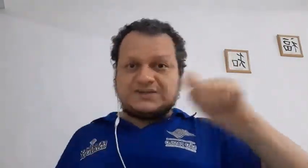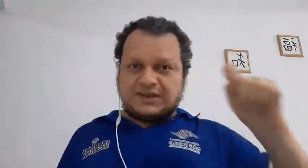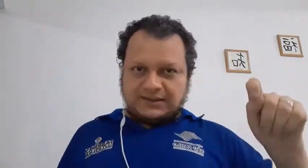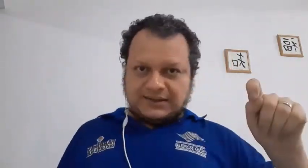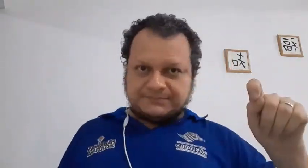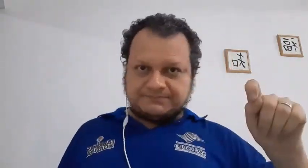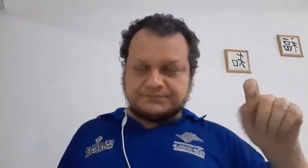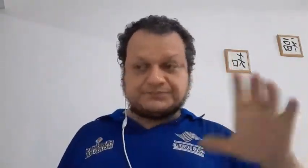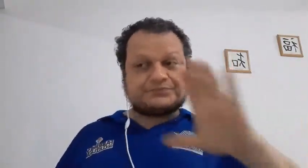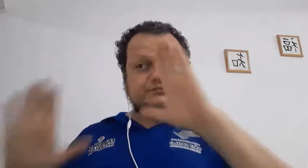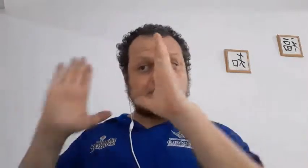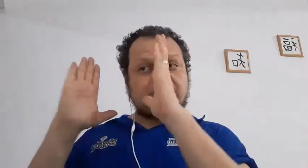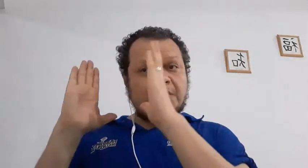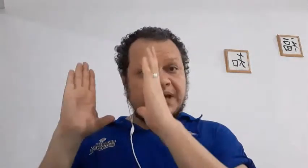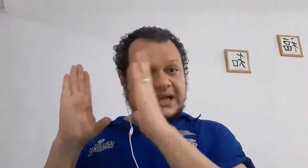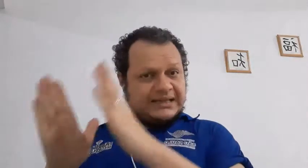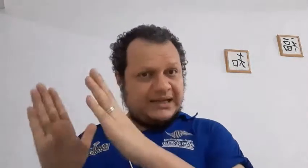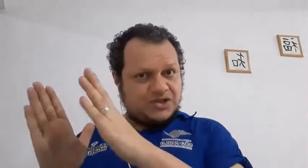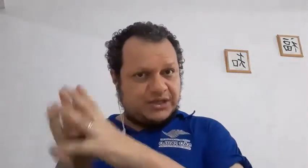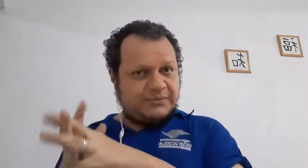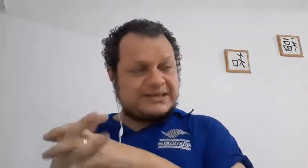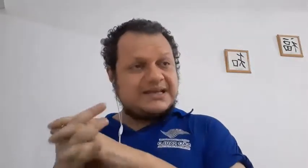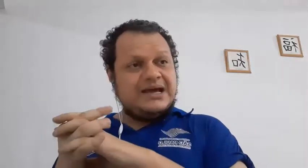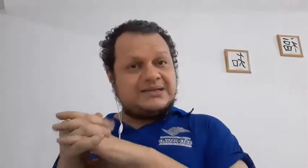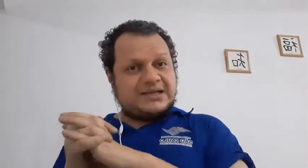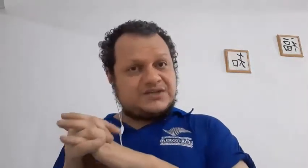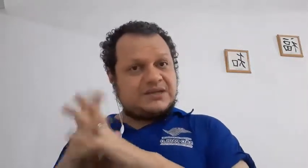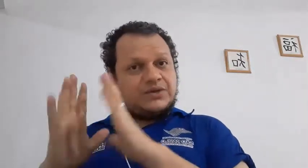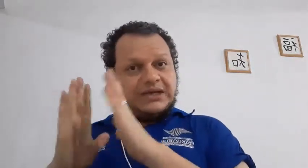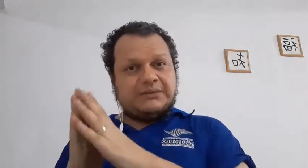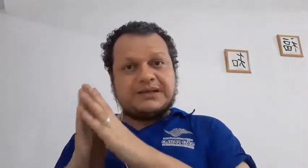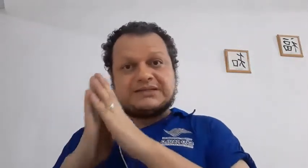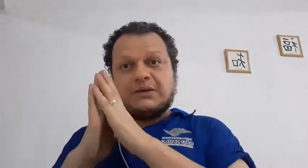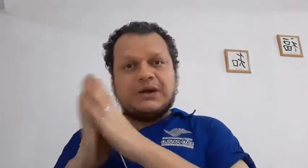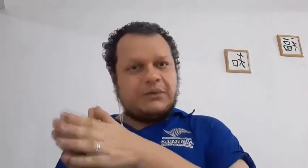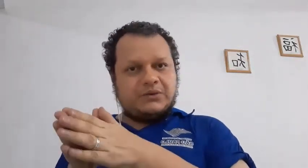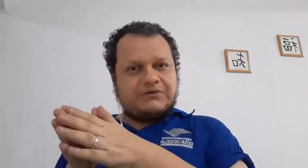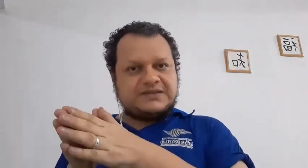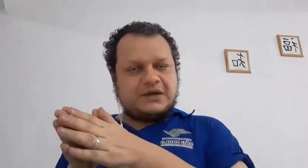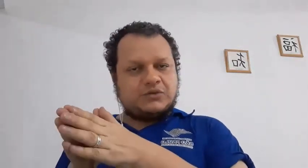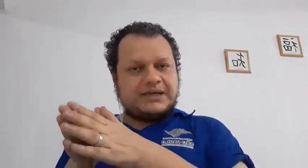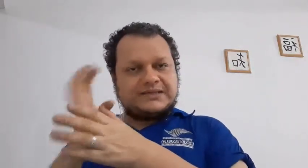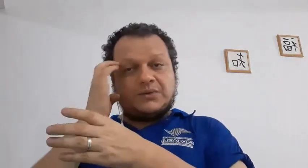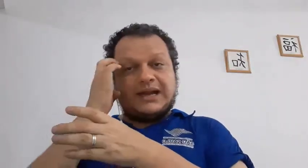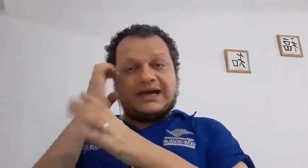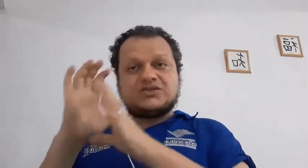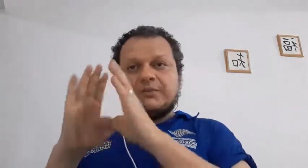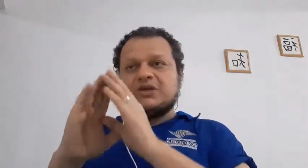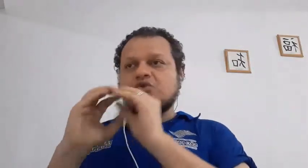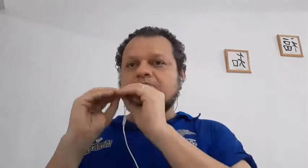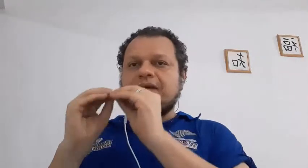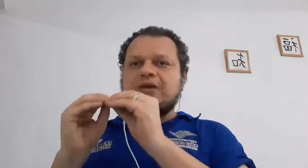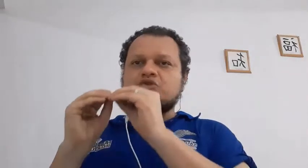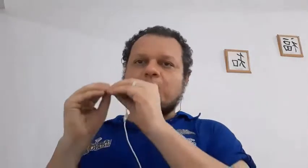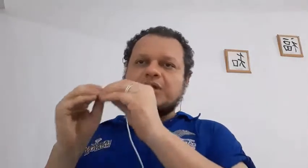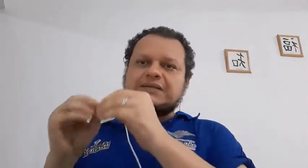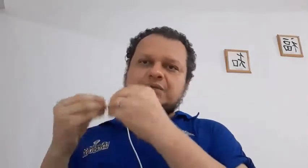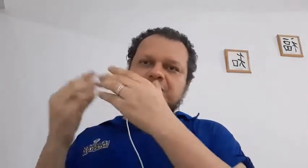escrita. Porque lá na lei de Libras... Está dizendo que Libras não é uma língua oficial do Brasil, ela é somente um meio de comunicação e expressão